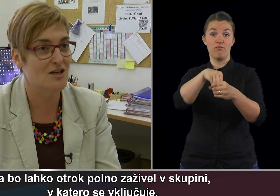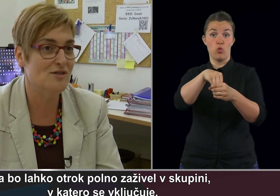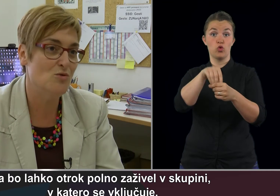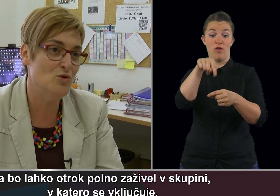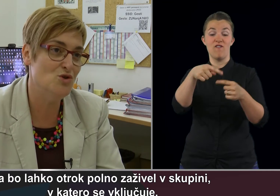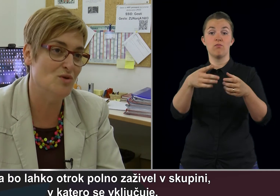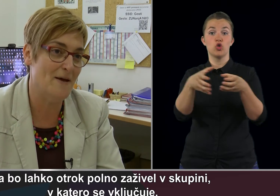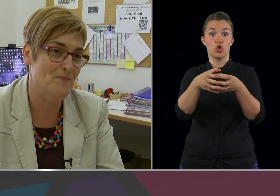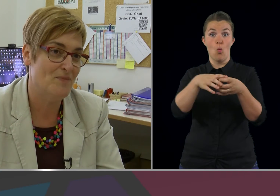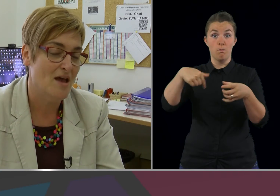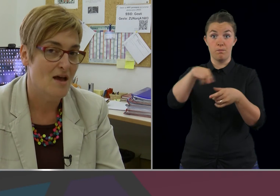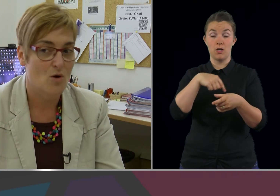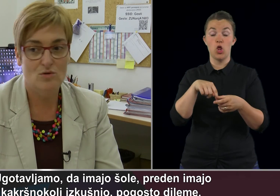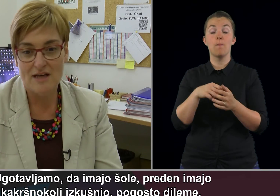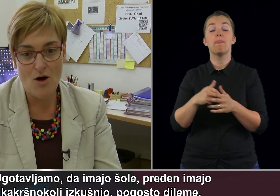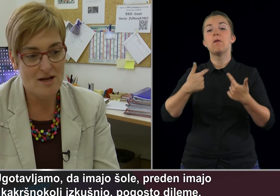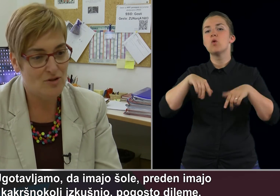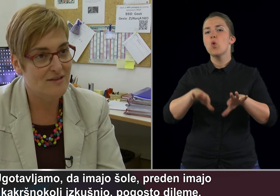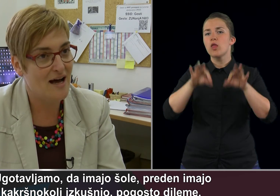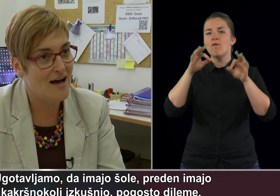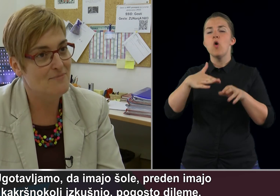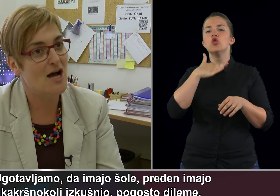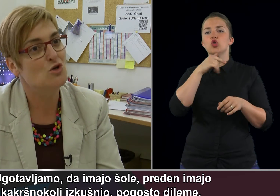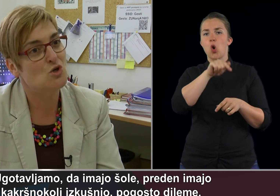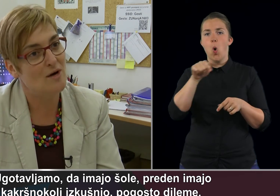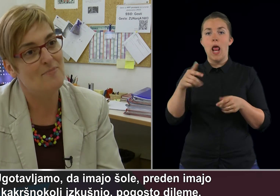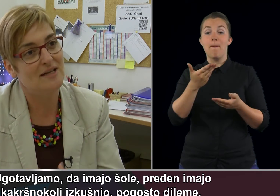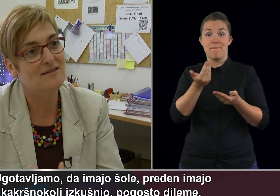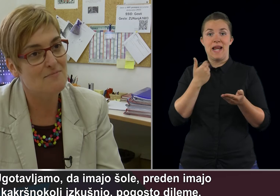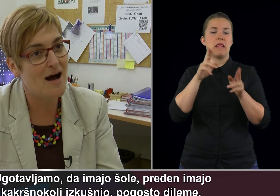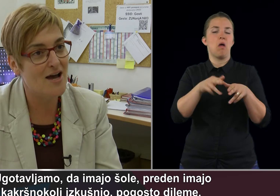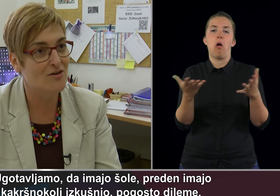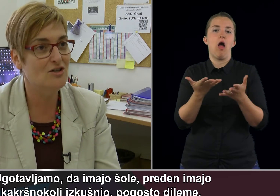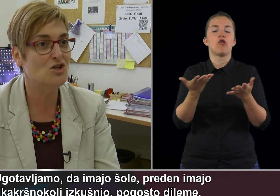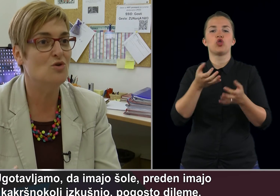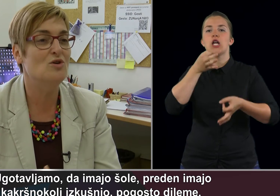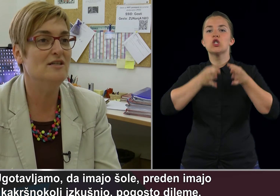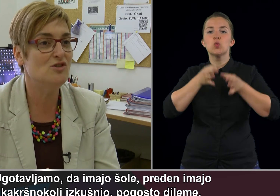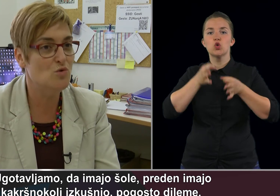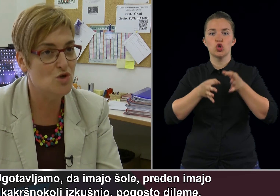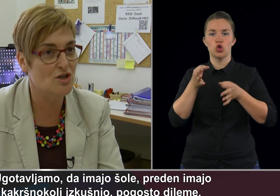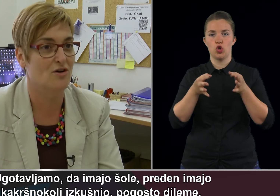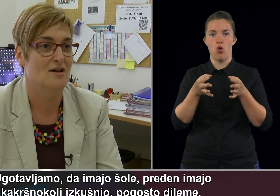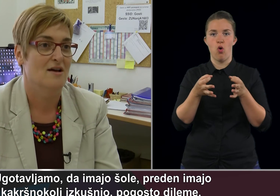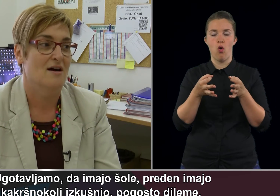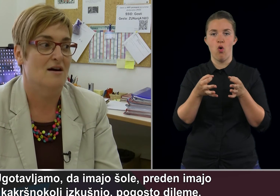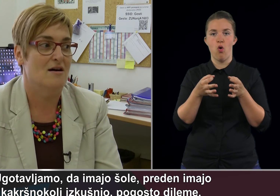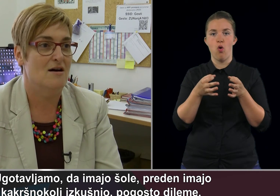v katero se vključuje. Ugotavljamo, da imajo šole, preden imajo kakršnokoli